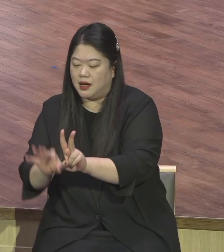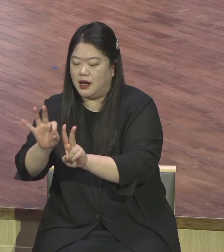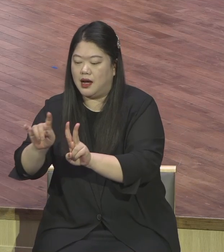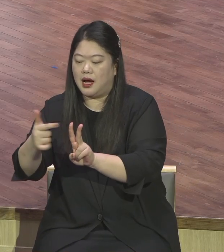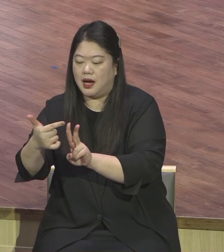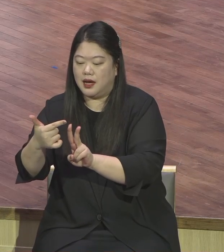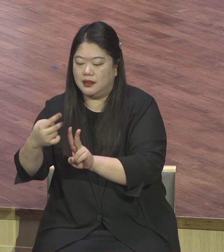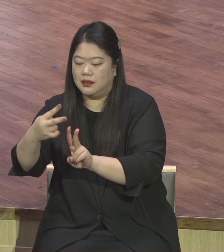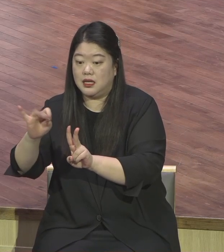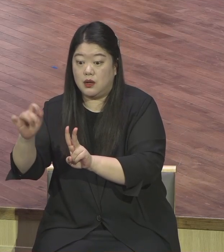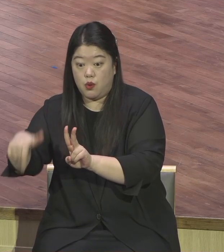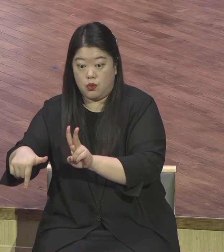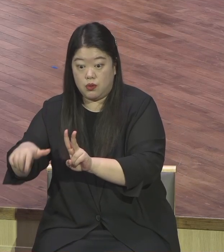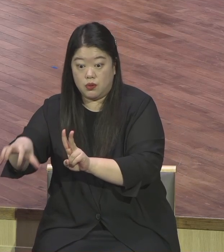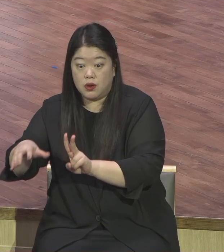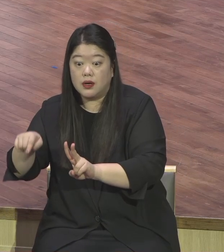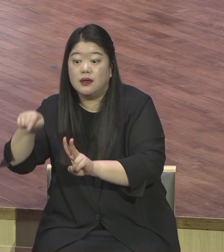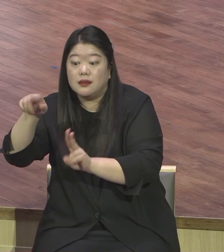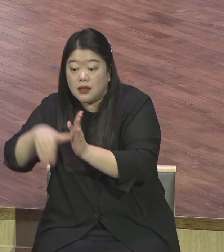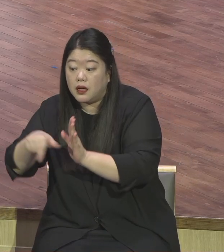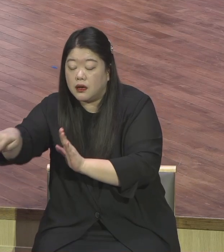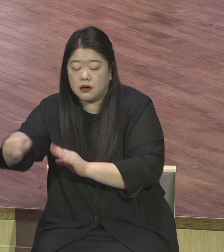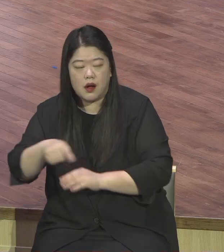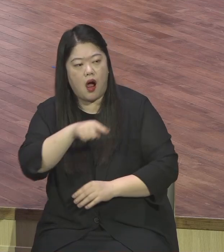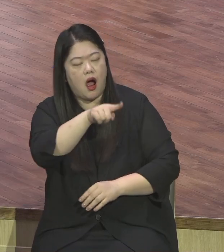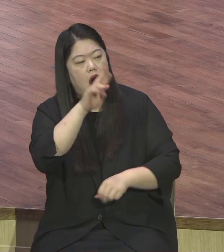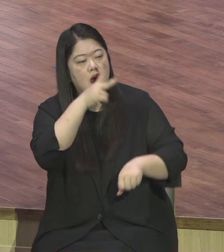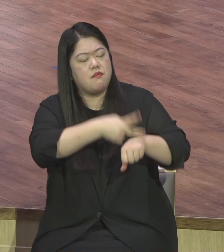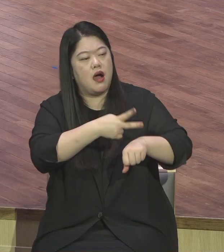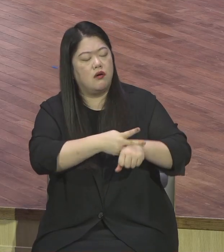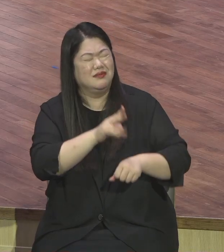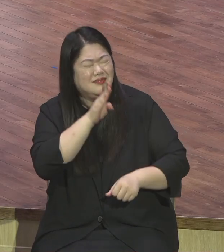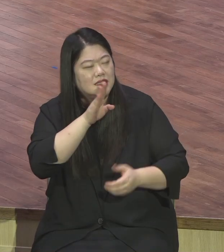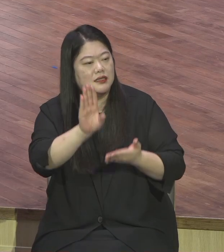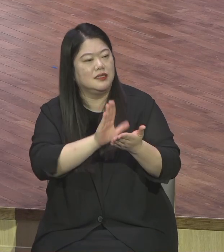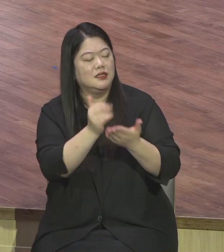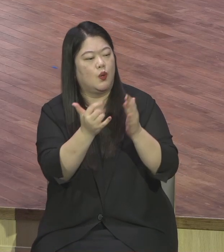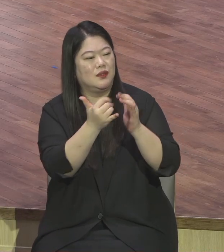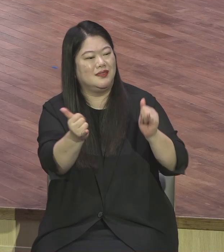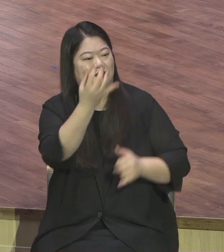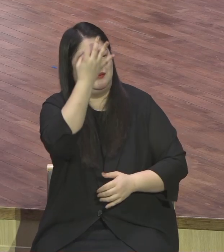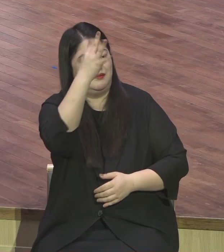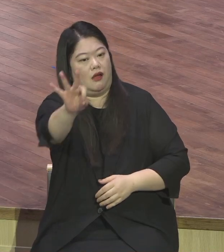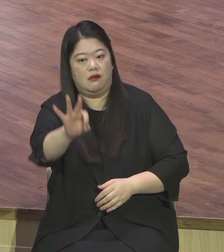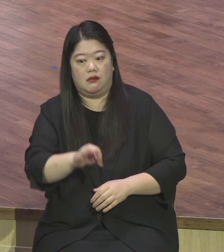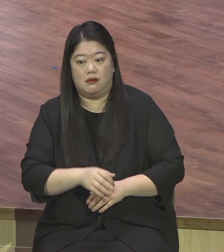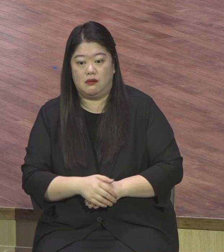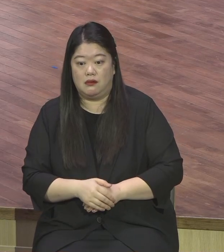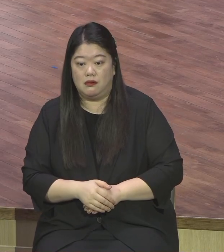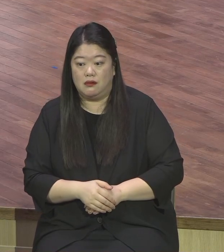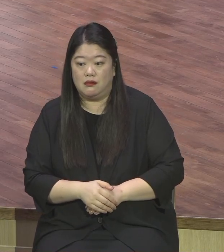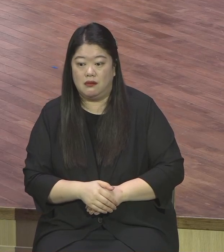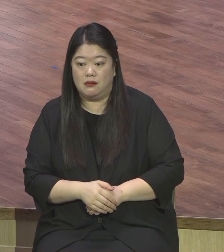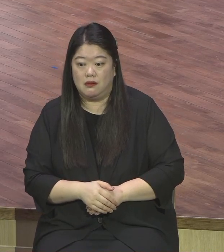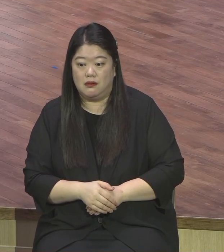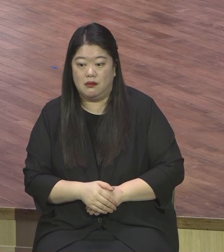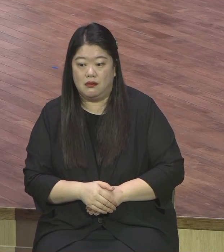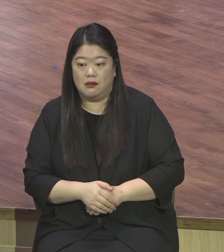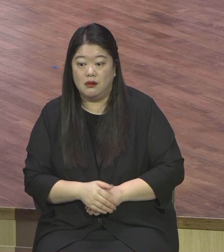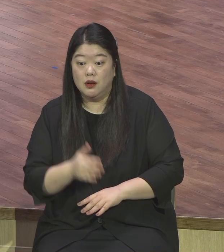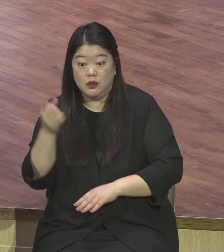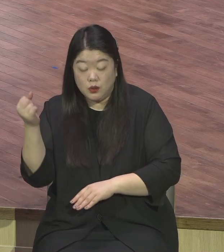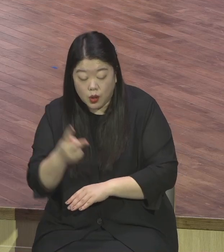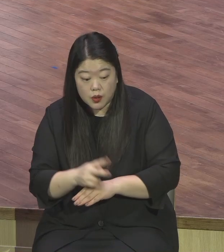사람들이구나. 그리고 13장에서 첫 선교사로 파송을 받으면서 바울은 이제 이방인의 사도로